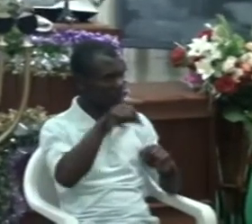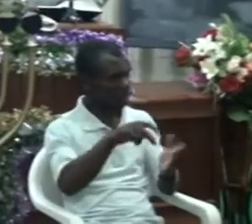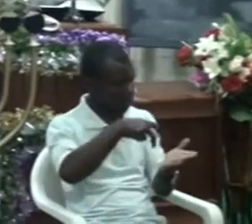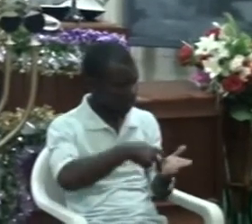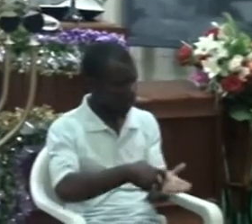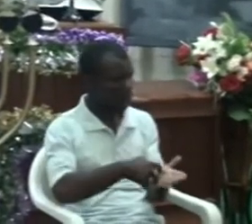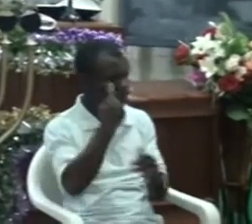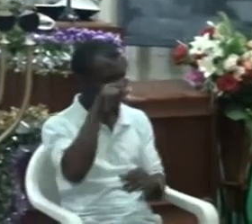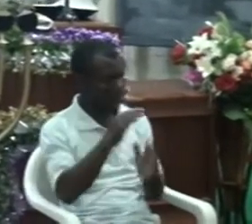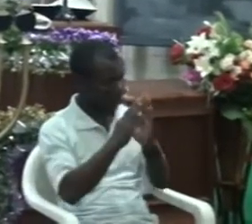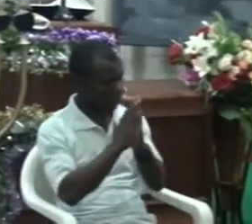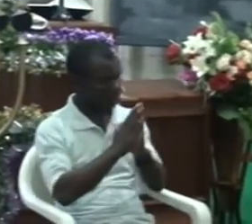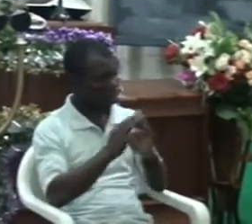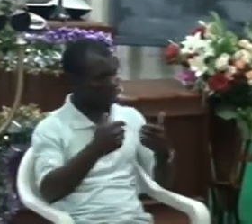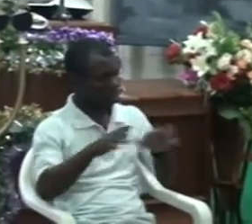Dieu.